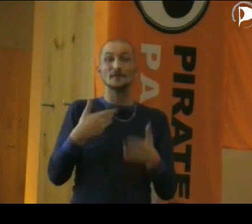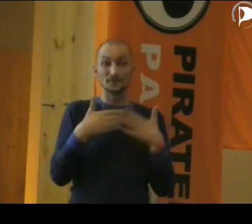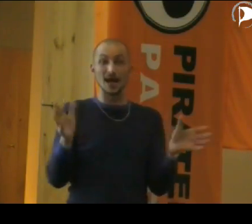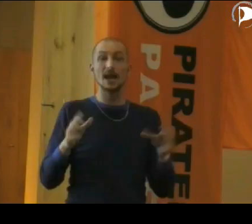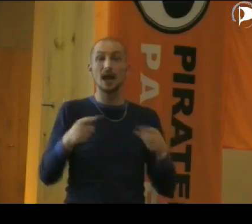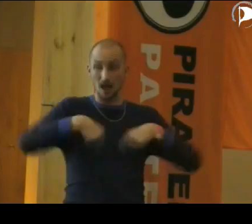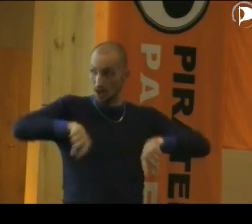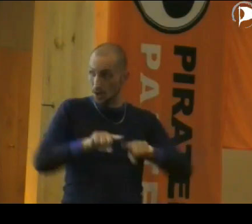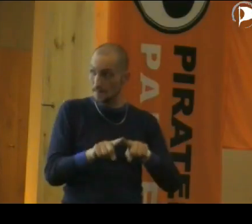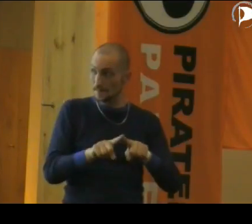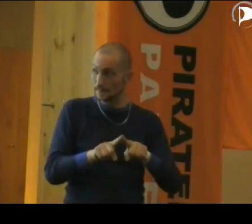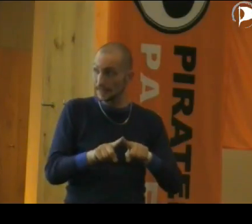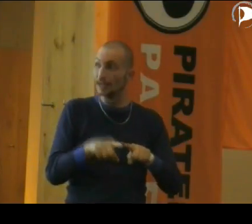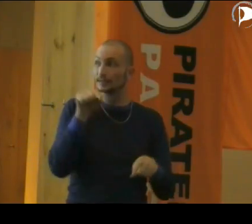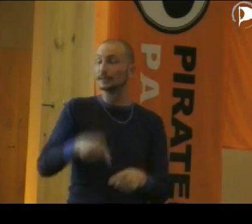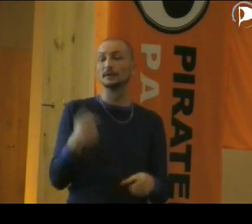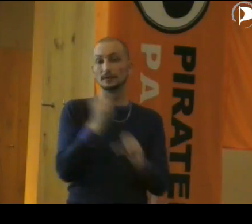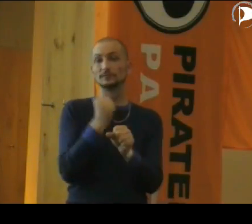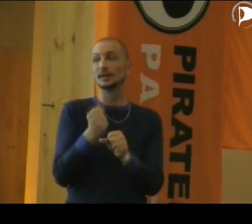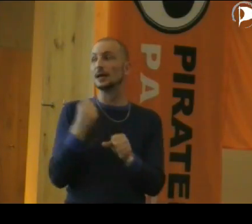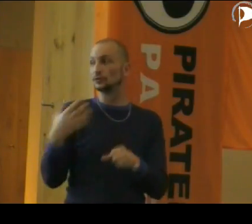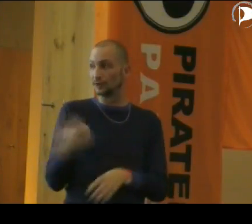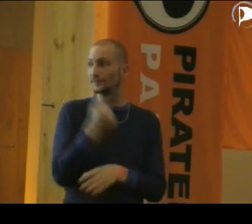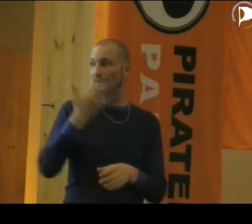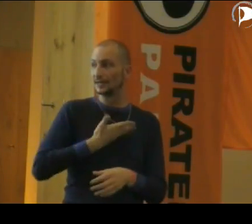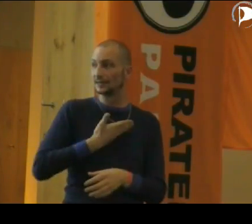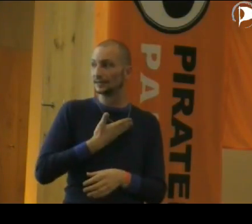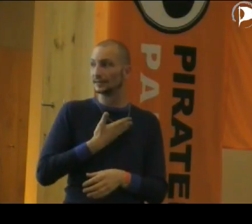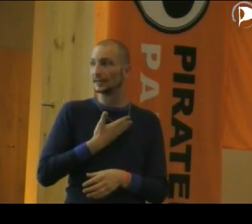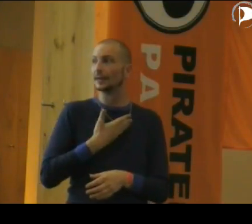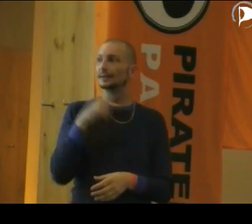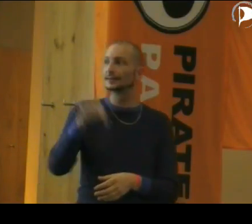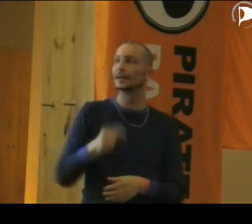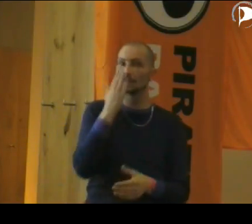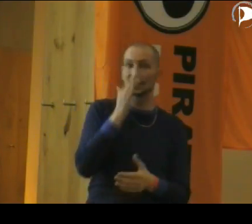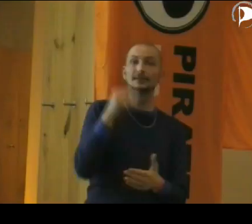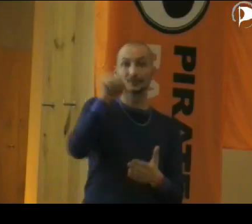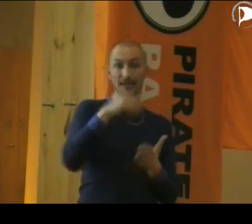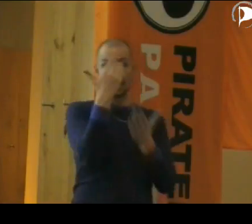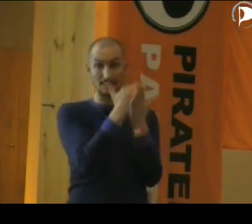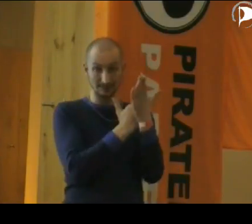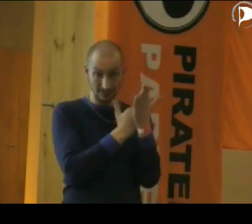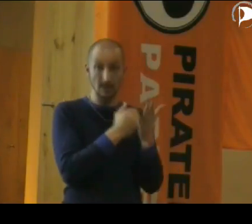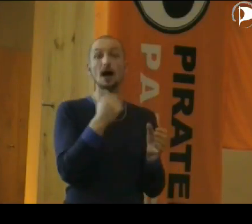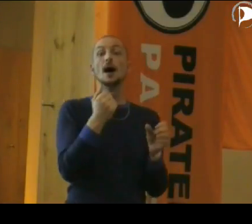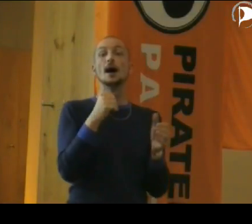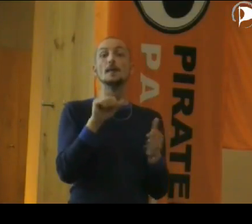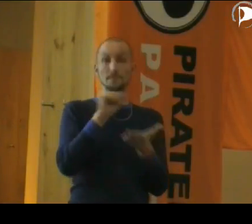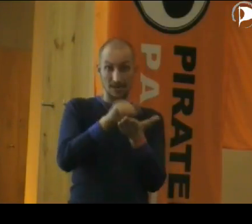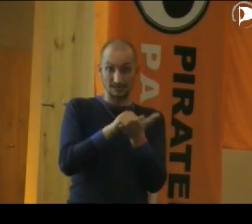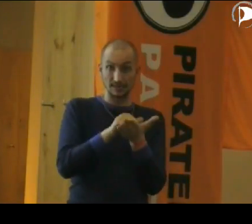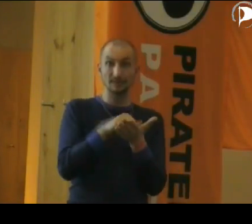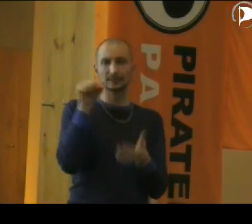für schaffst du es willst ok also erst mal ich glaube wenn man sich die kenntnisse von der presse anschaut dann war ich bei